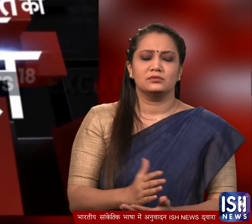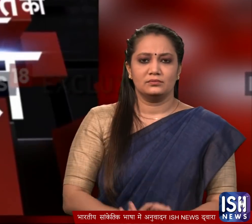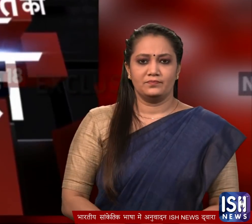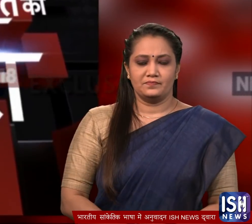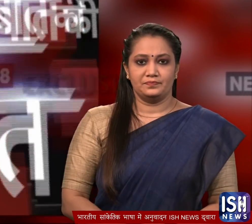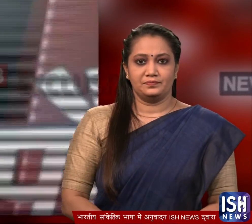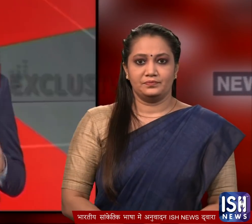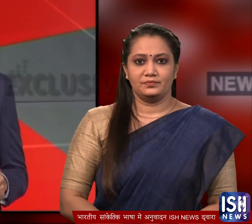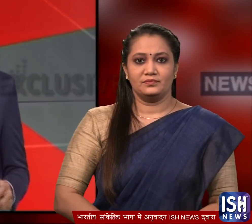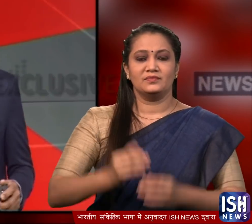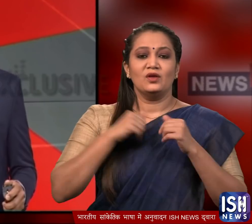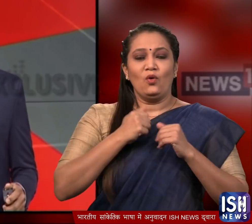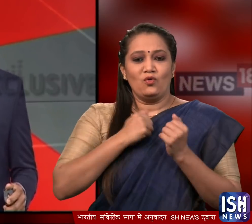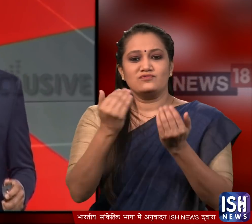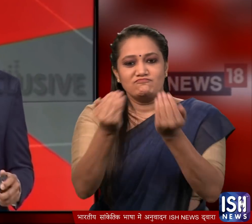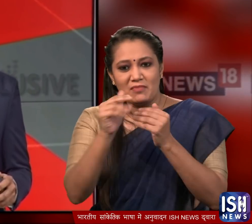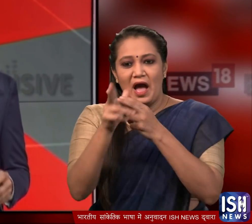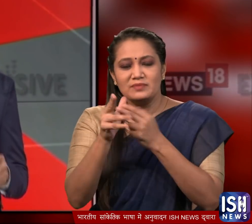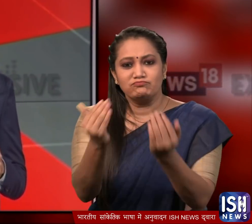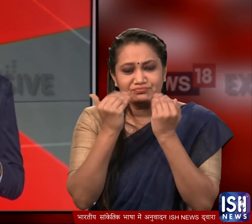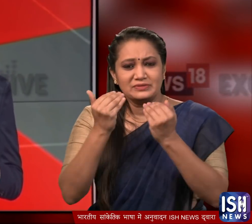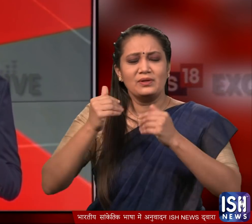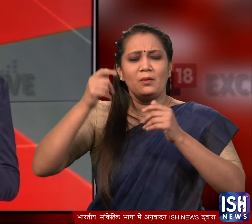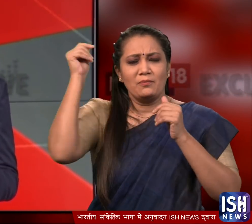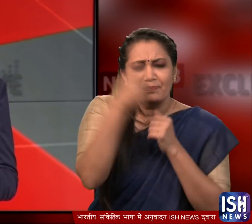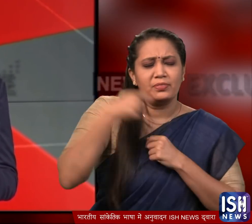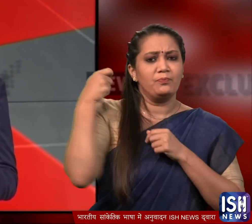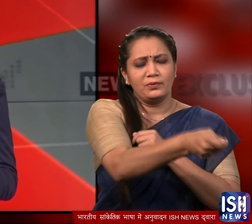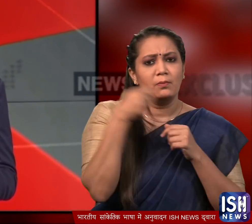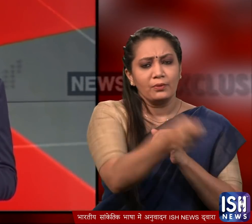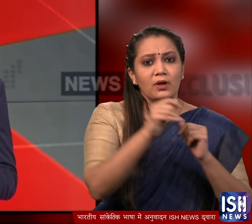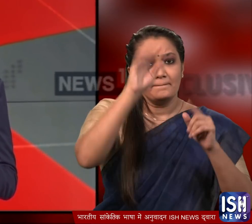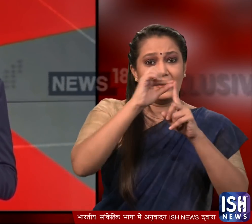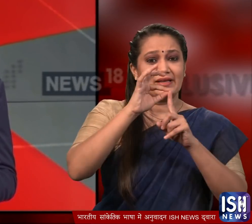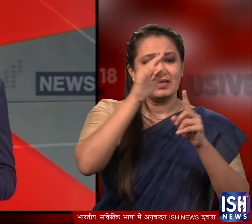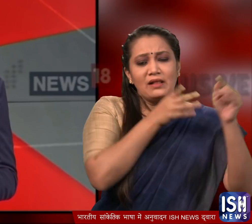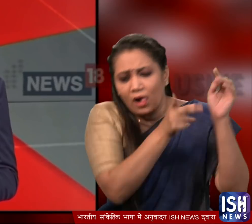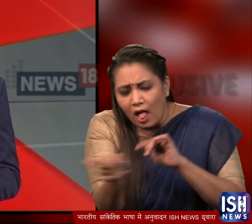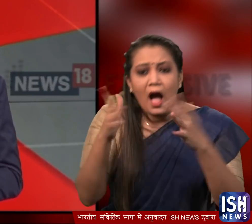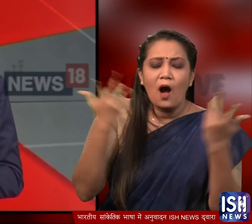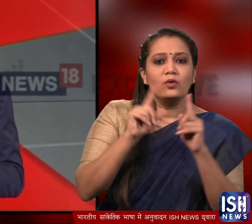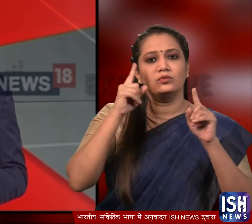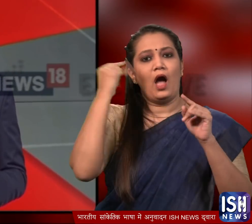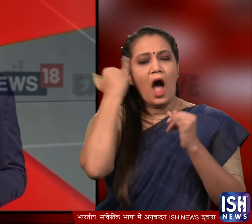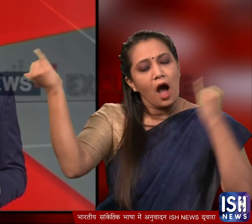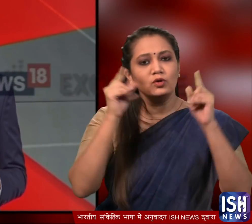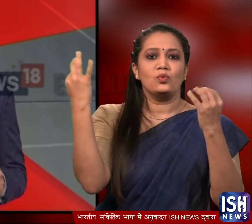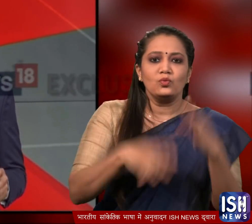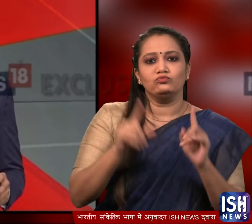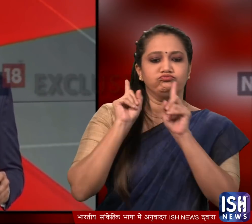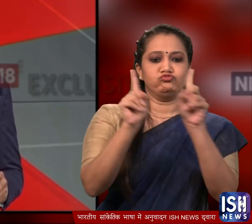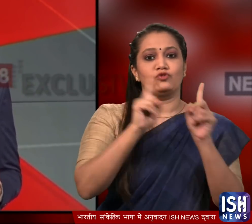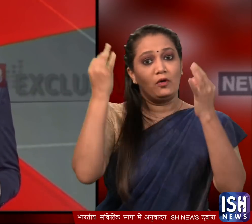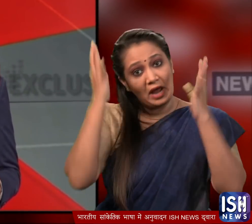रही। सुरक्षा बल की चौकसी के आगे बार बार मात खाने वाले पाकिस्तान पर घुसपैठ के लिए ड्रोन का सहारा लेने का